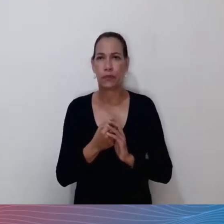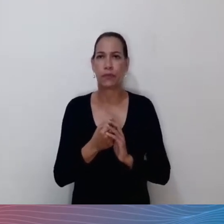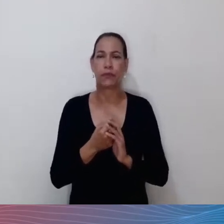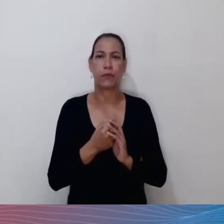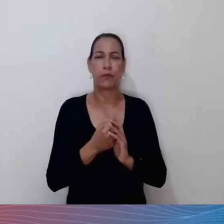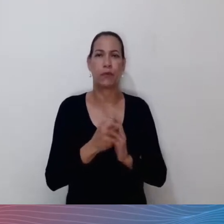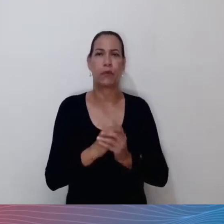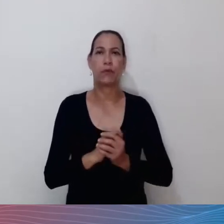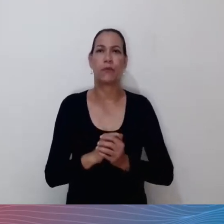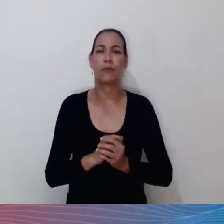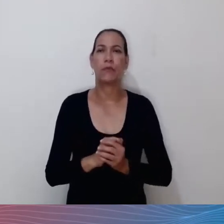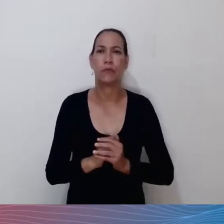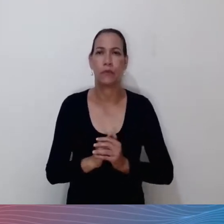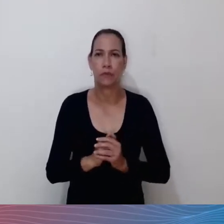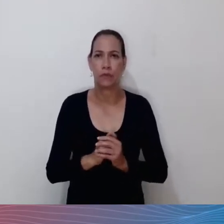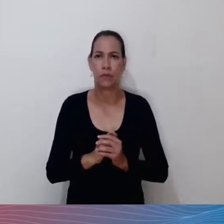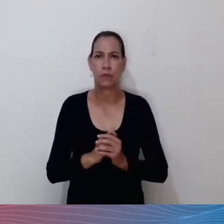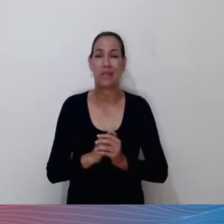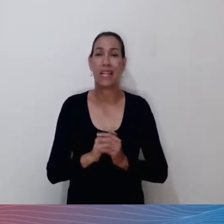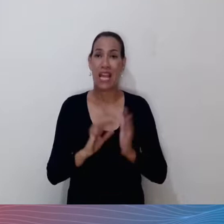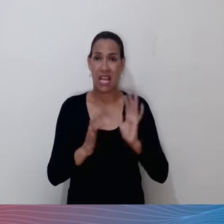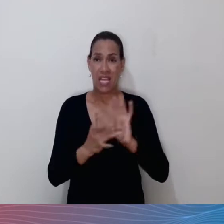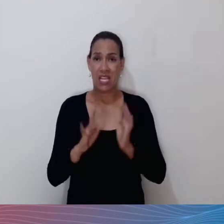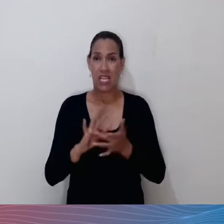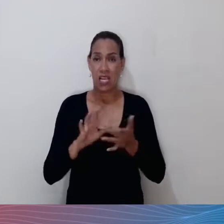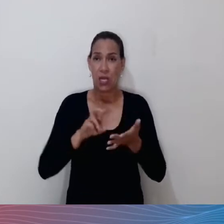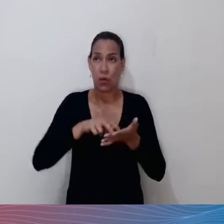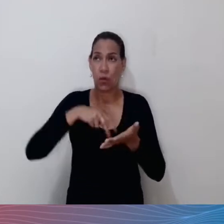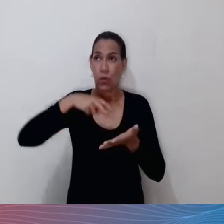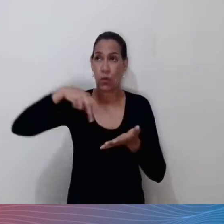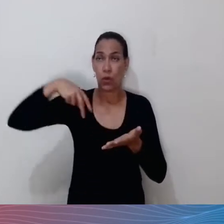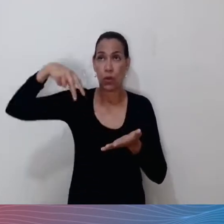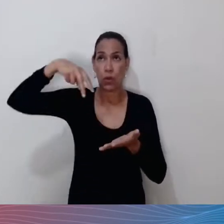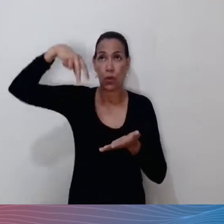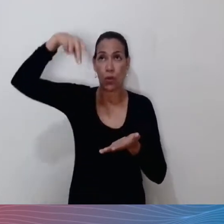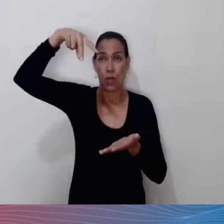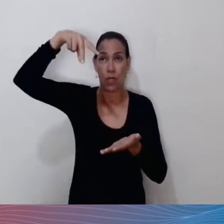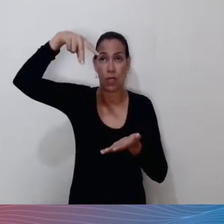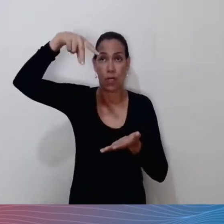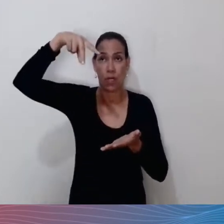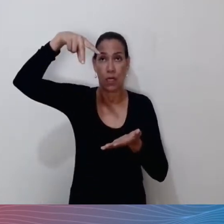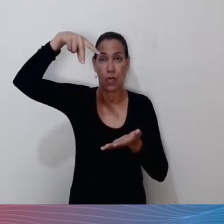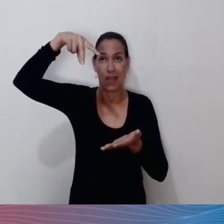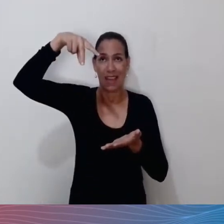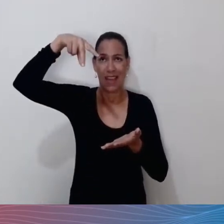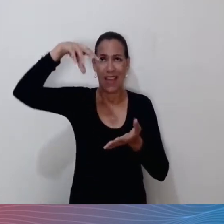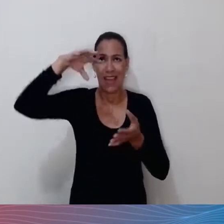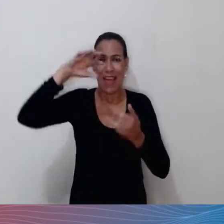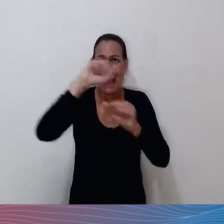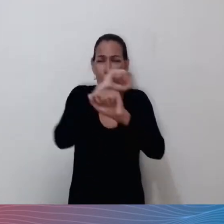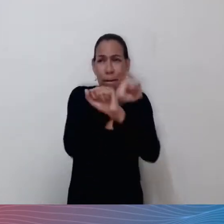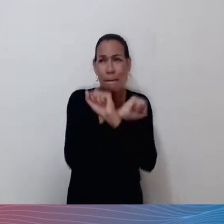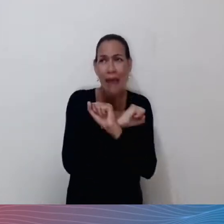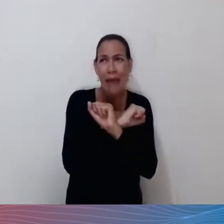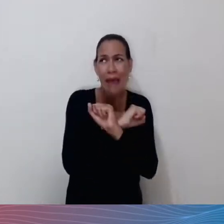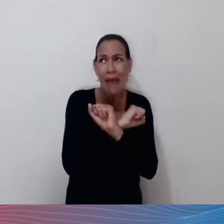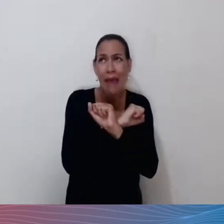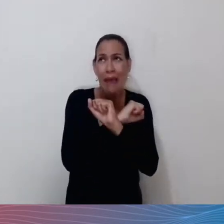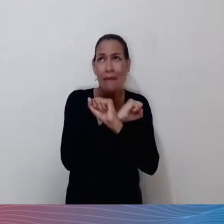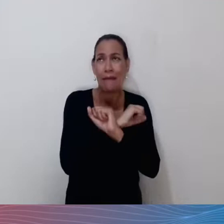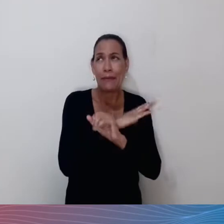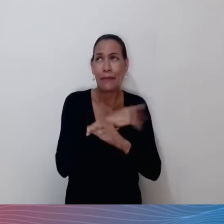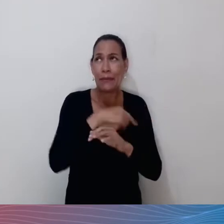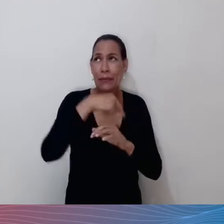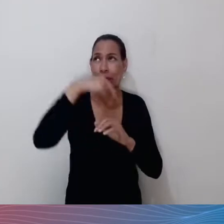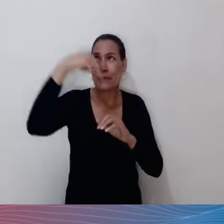o cativeiro e concedeu dons aos homens. Irmãos, esse